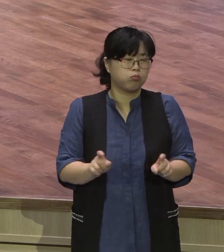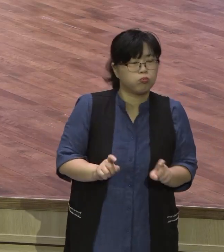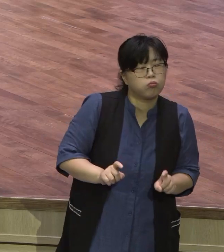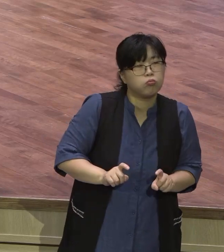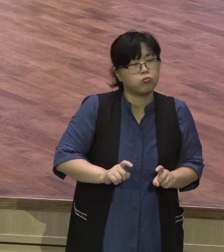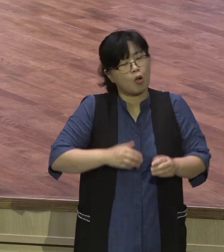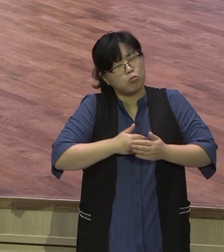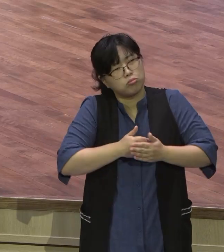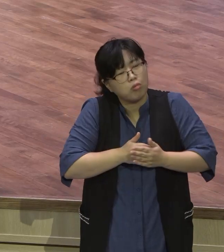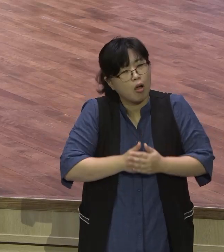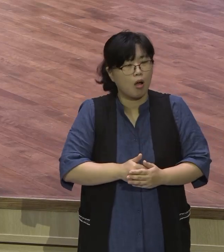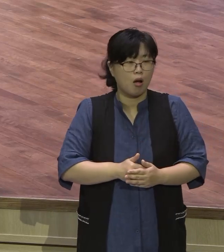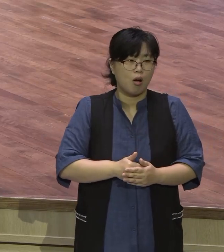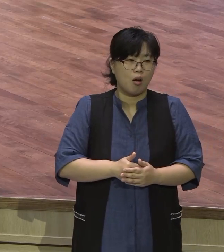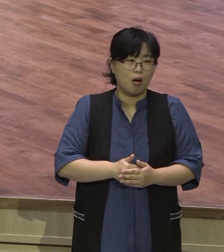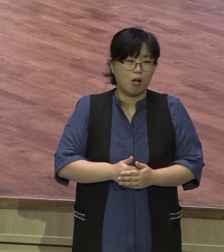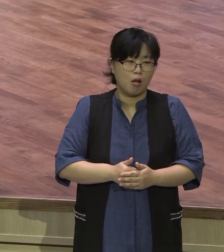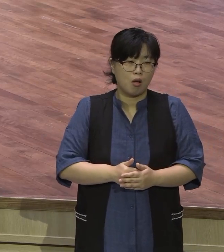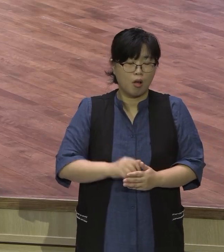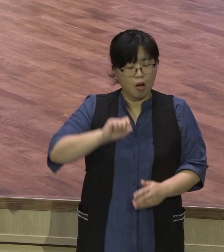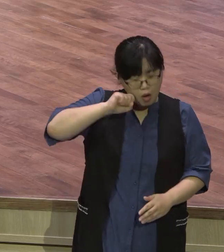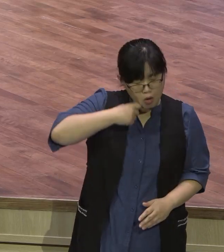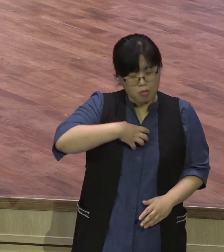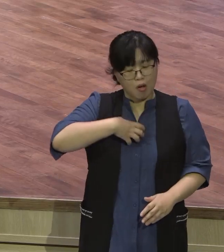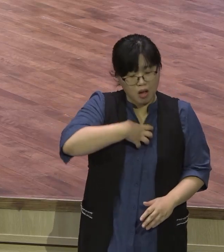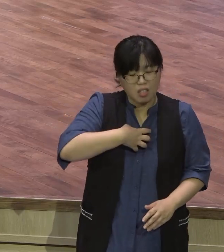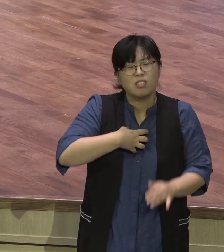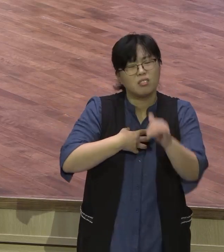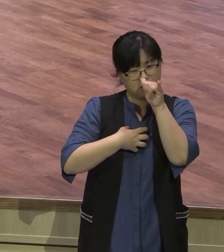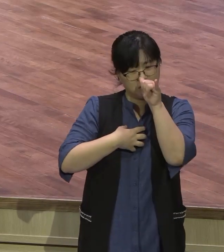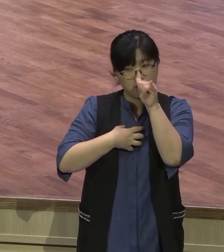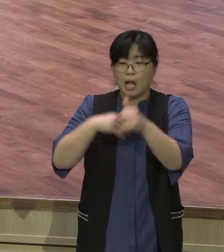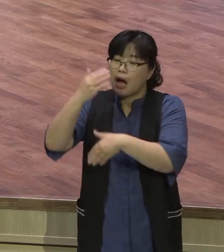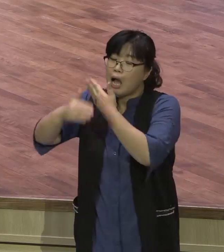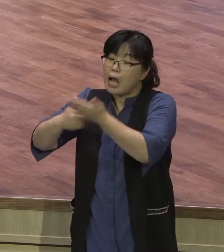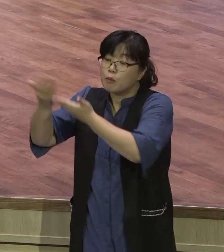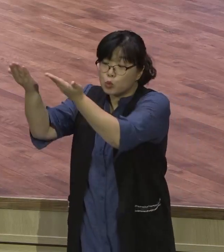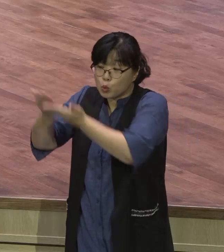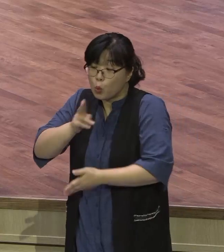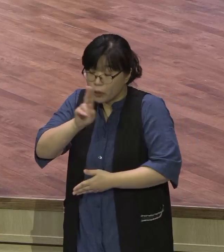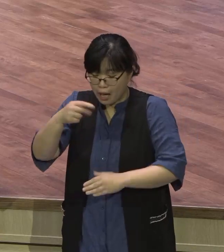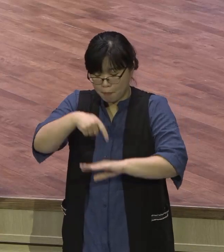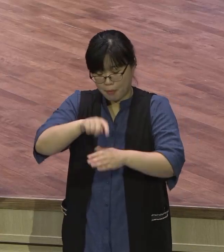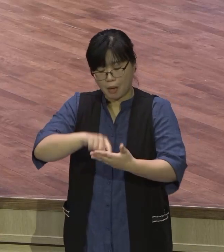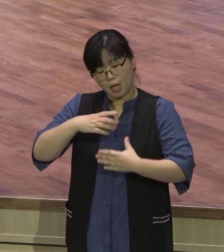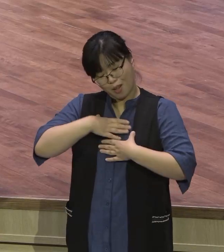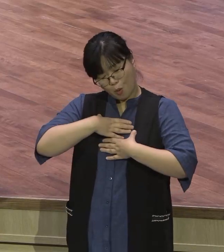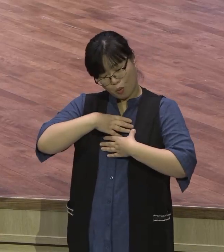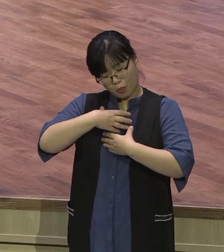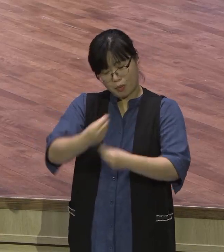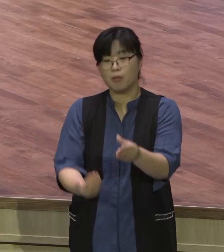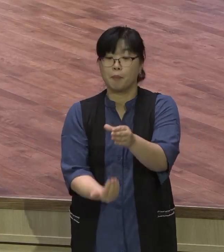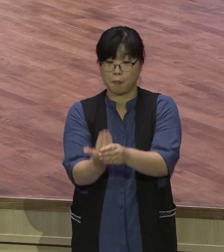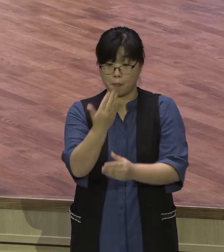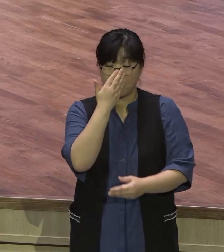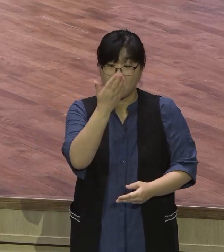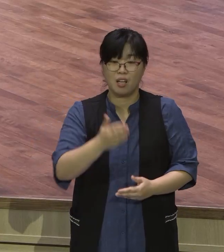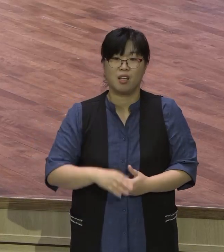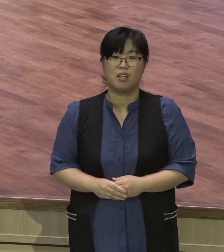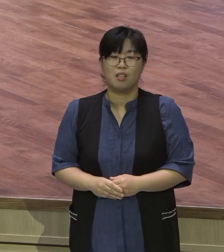이유없어 속지 마시기 바랍니다 사실 예수님께서 십자가 지시 전에 제자들에게 반복적으로 하신